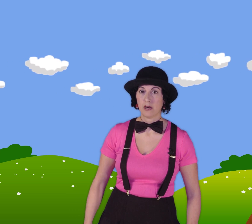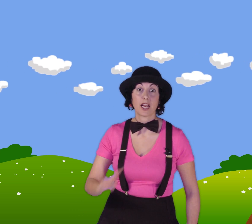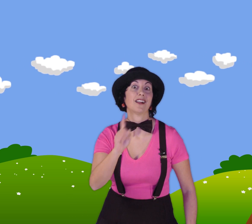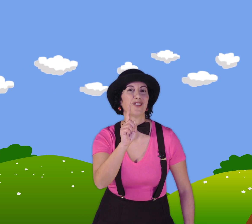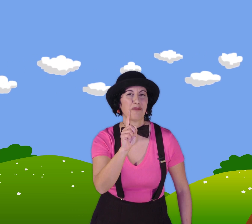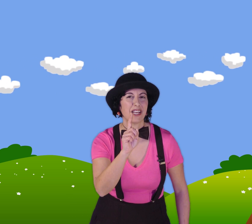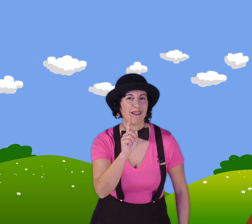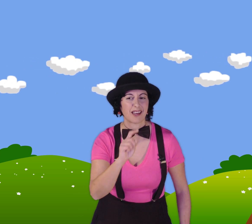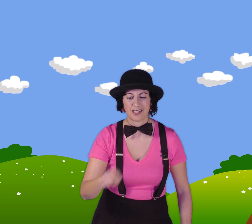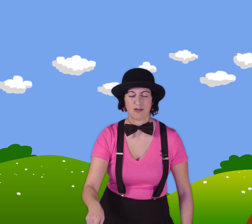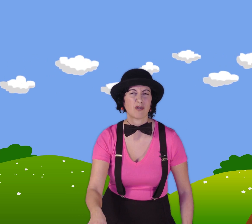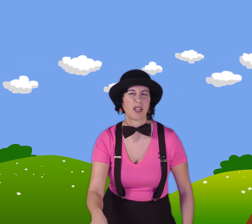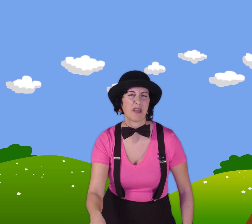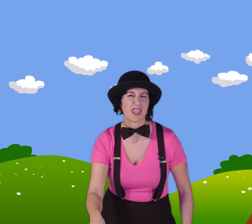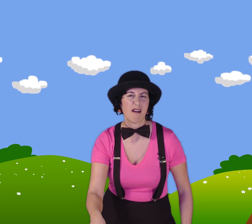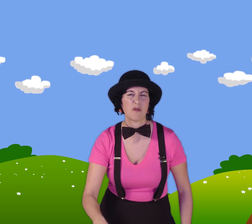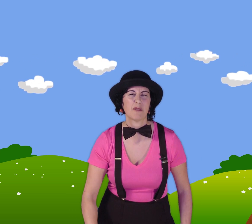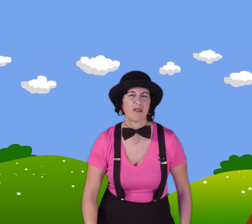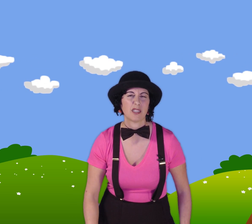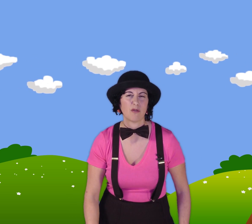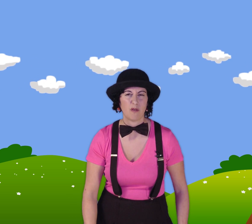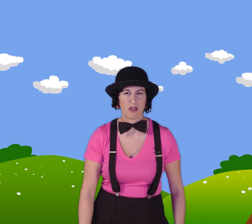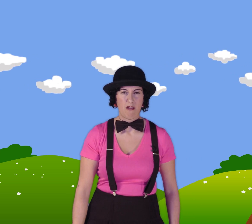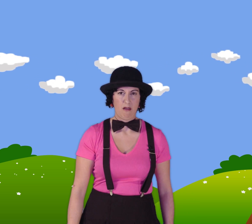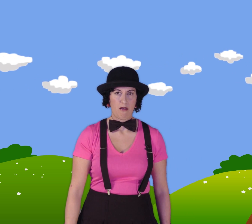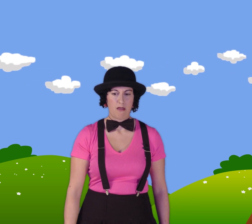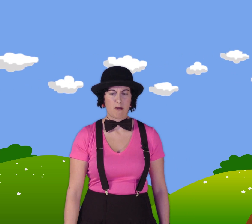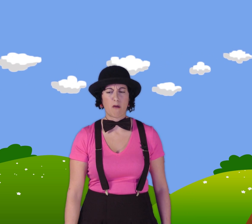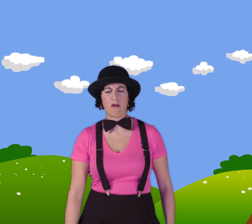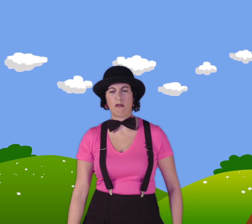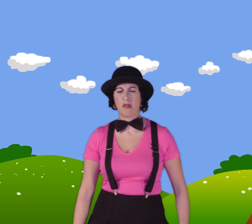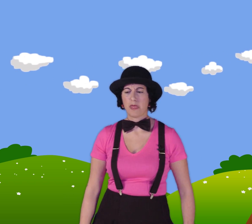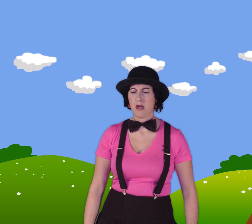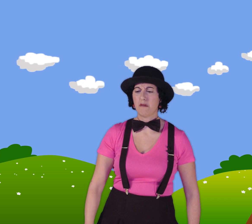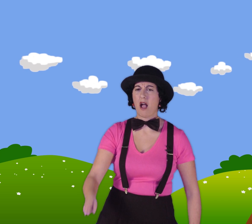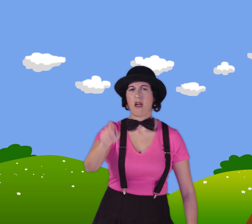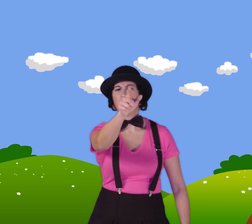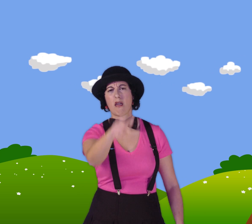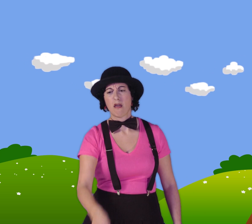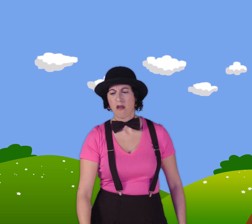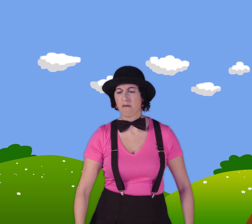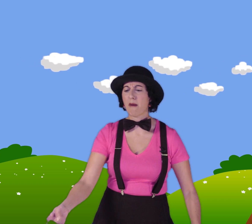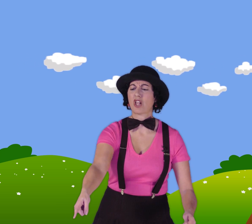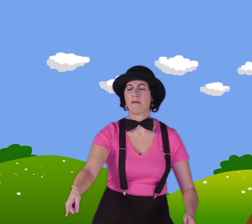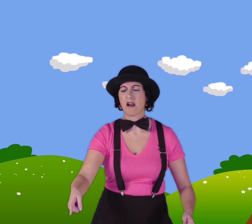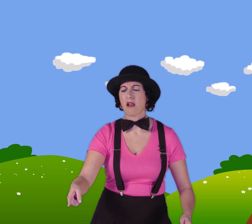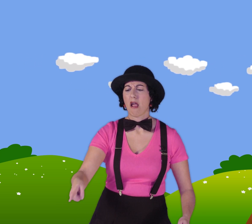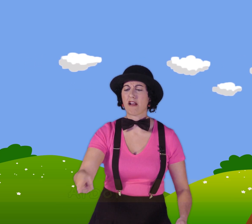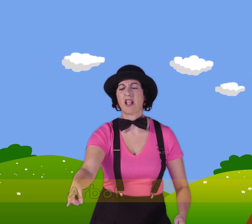El gigante no terminaba de creerse que una cosa tan pequeña hubiera matado a 7 de un golpe. Dijo, mira, vamos a llevar este